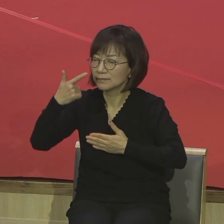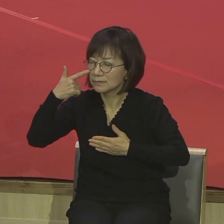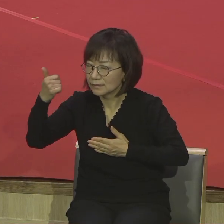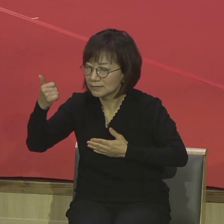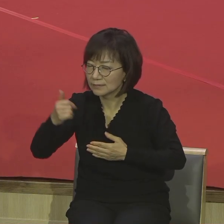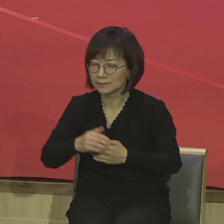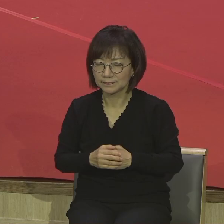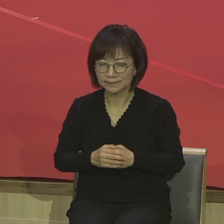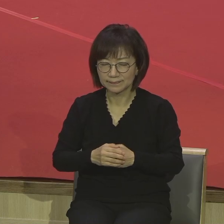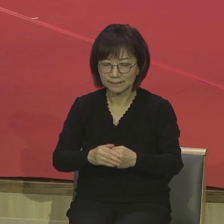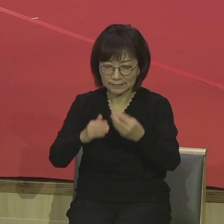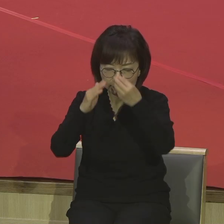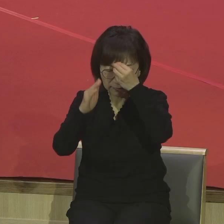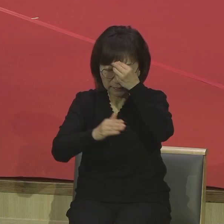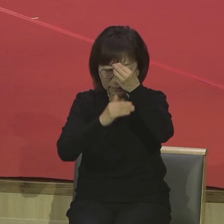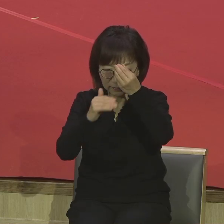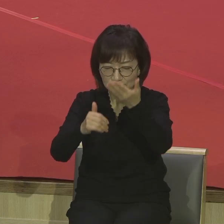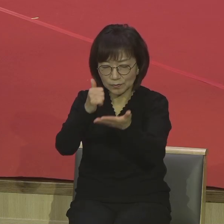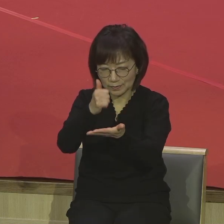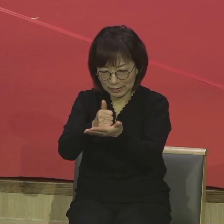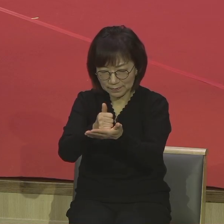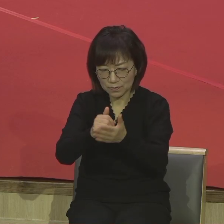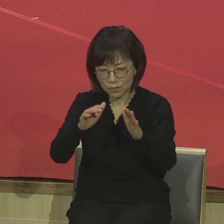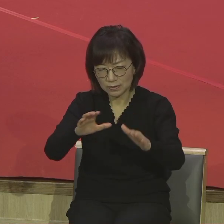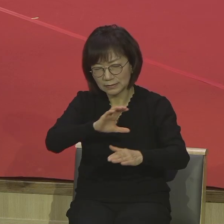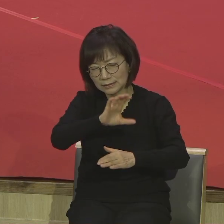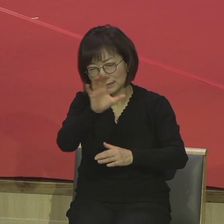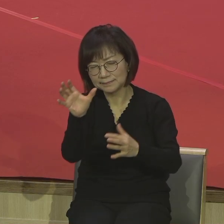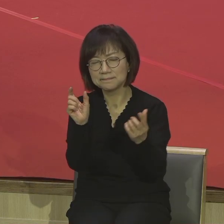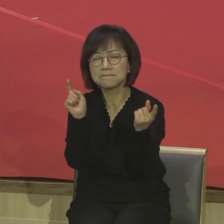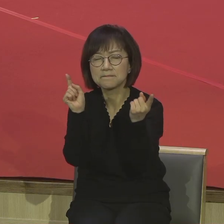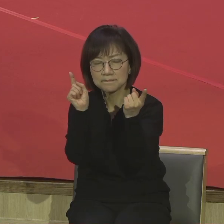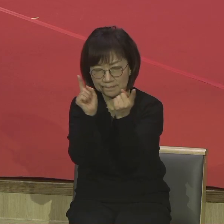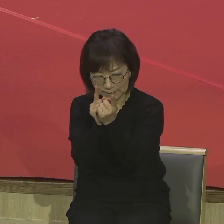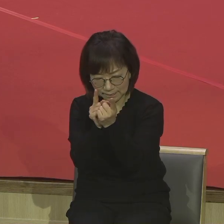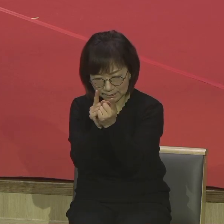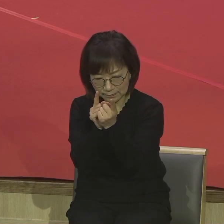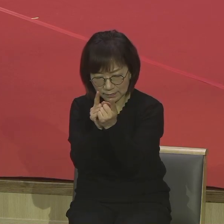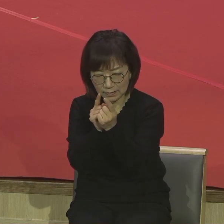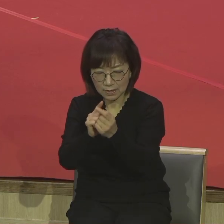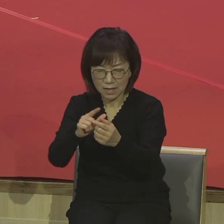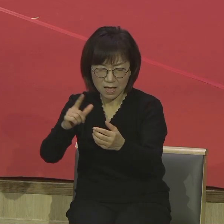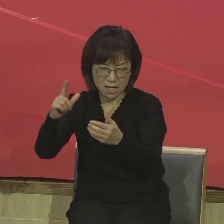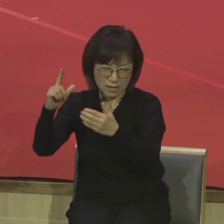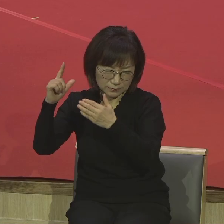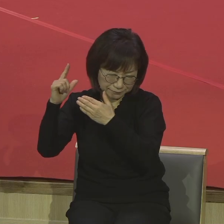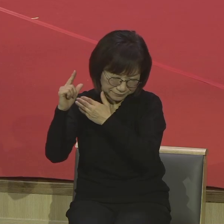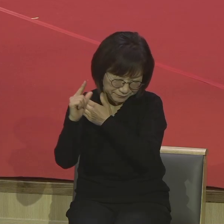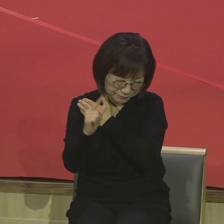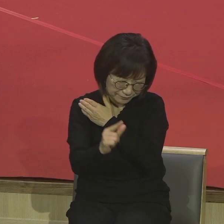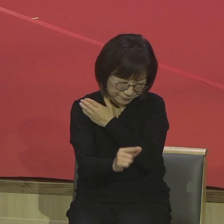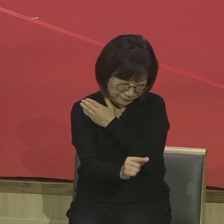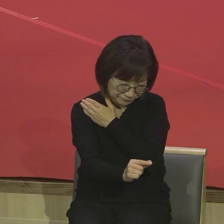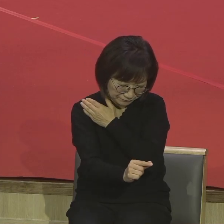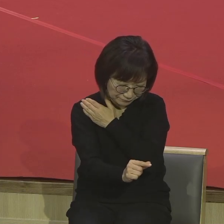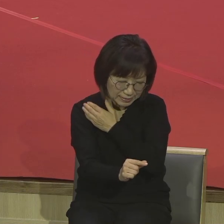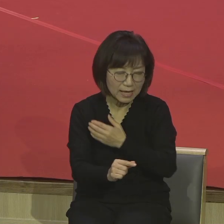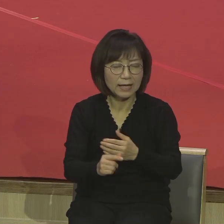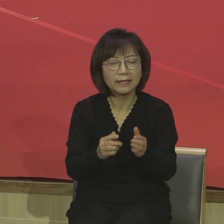성도들 성탄을 맞이해서 지극히 낮아지신 이 예수님,